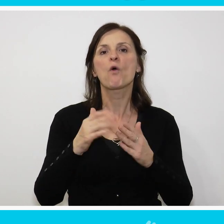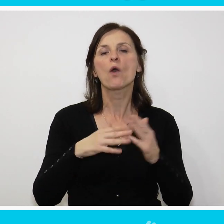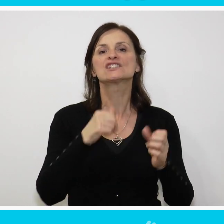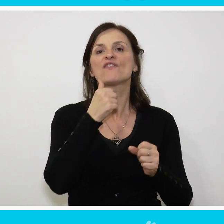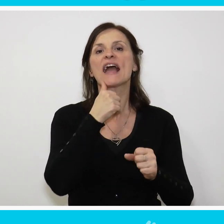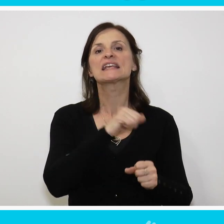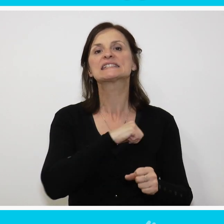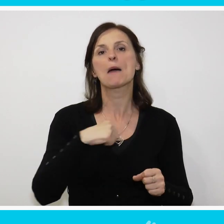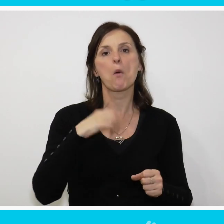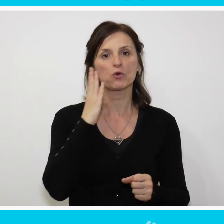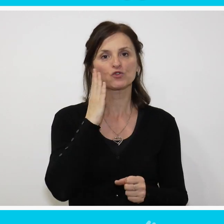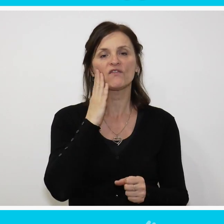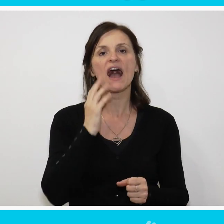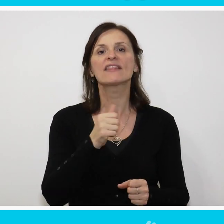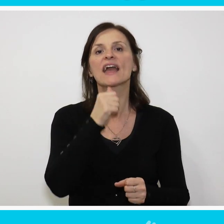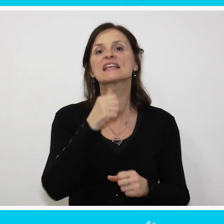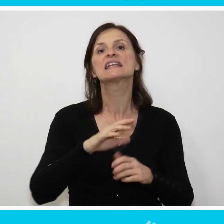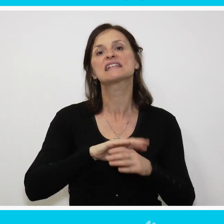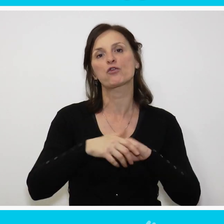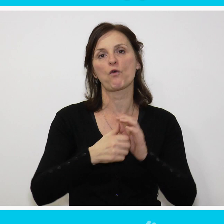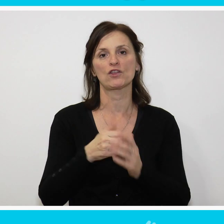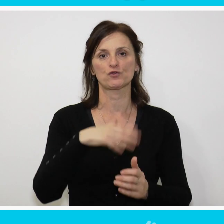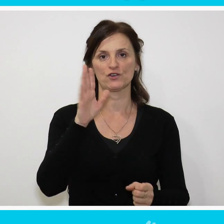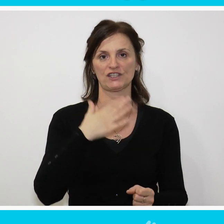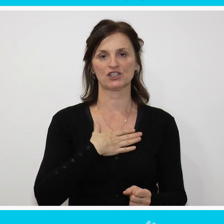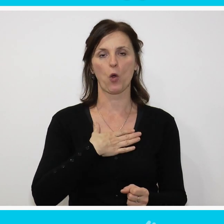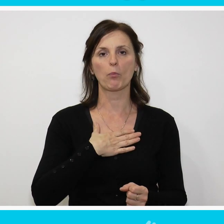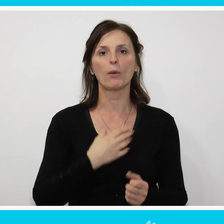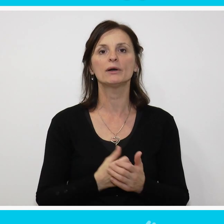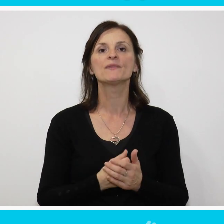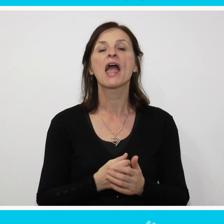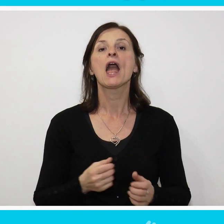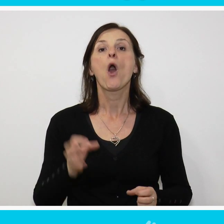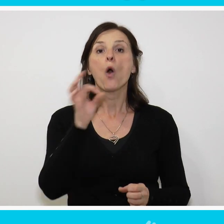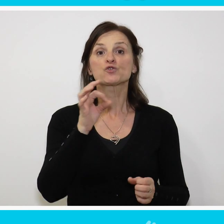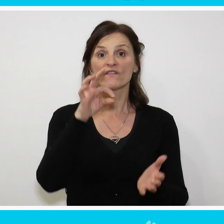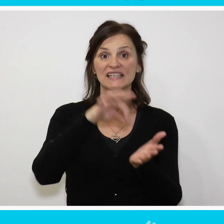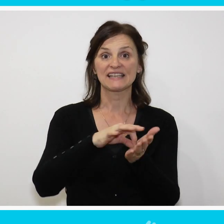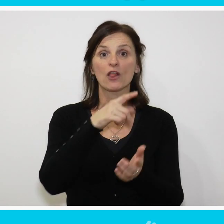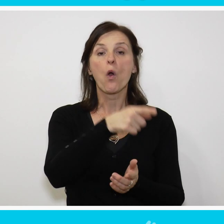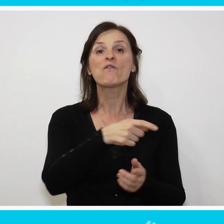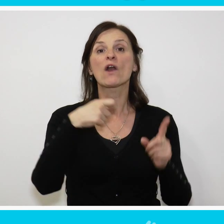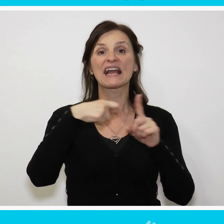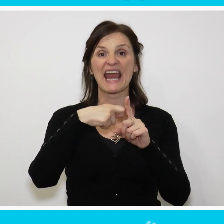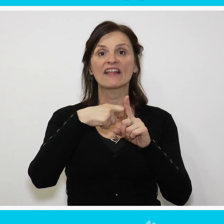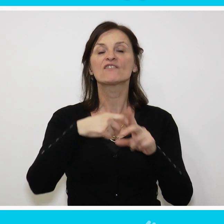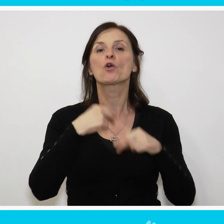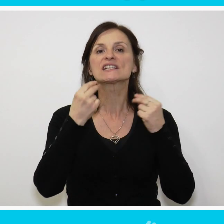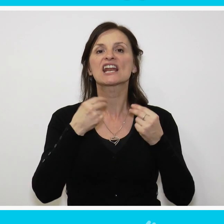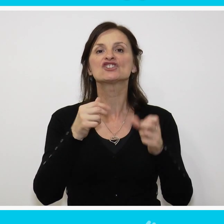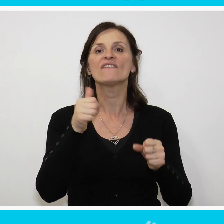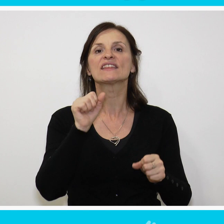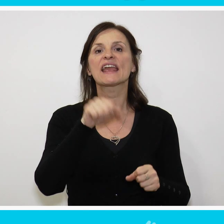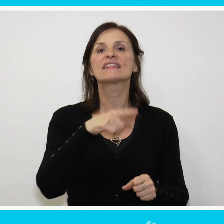samopouzdanja, samopoštovanja i zadovoljniji su sobom. Osnovni cilj kreativnog